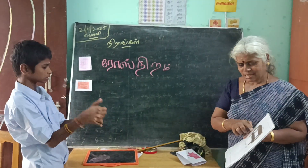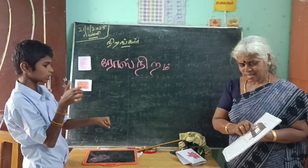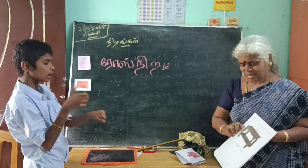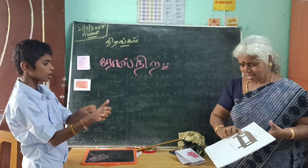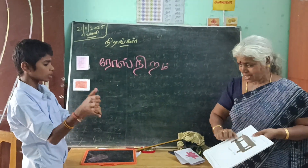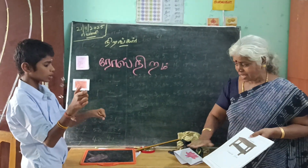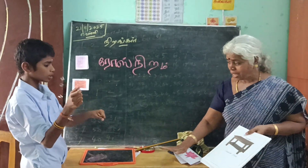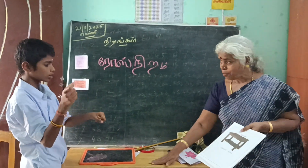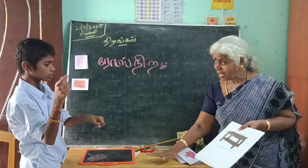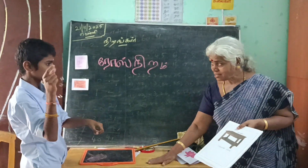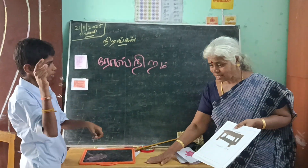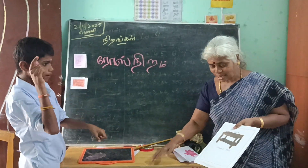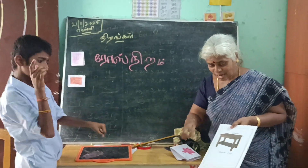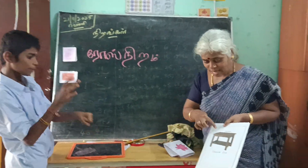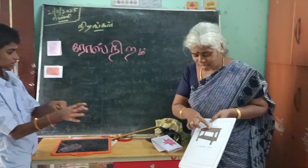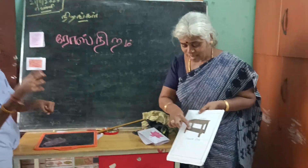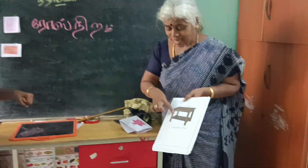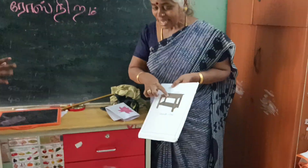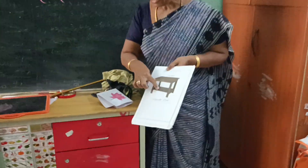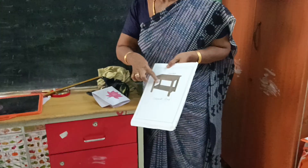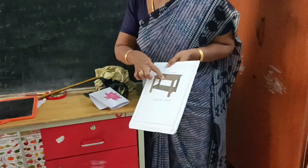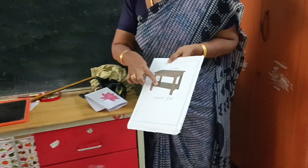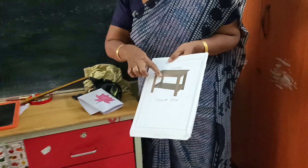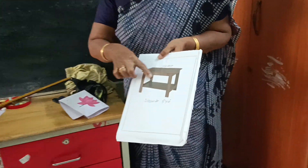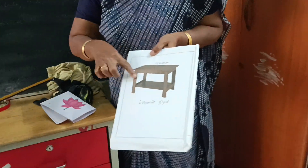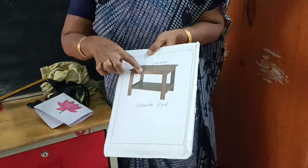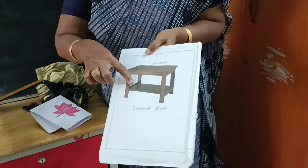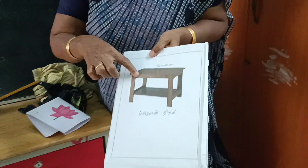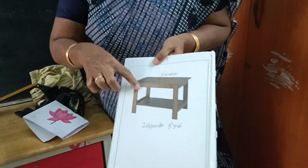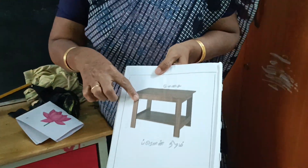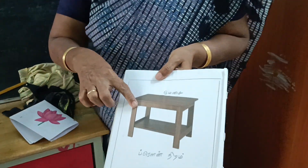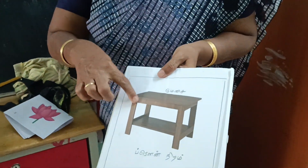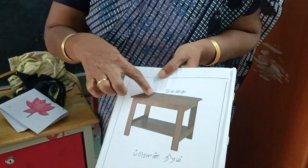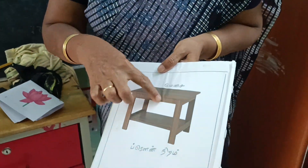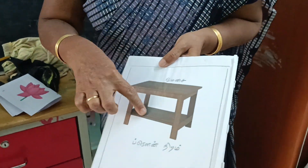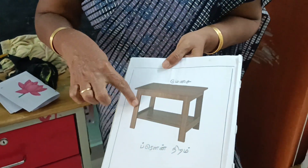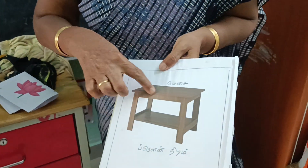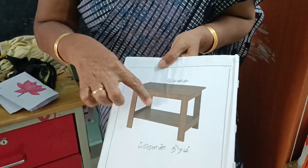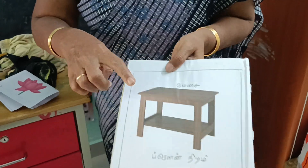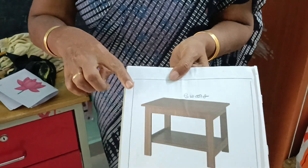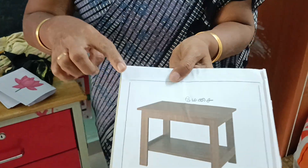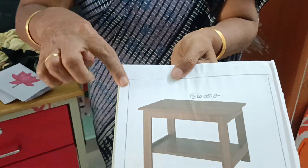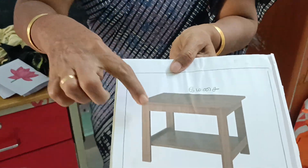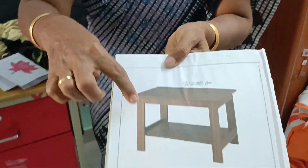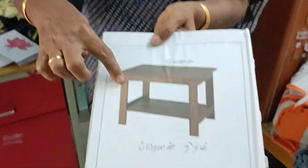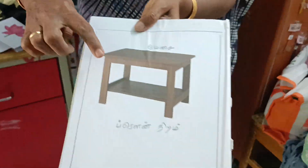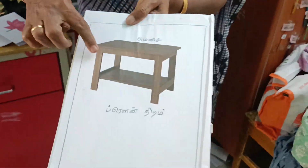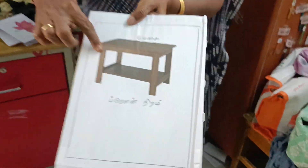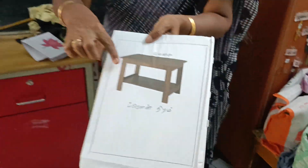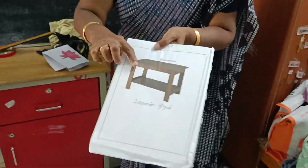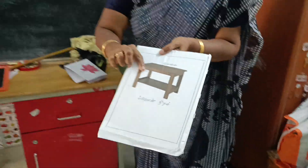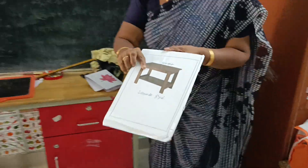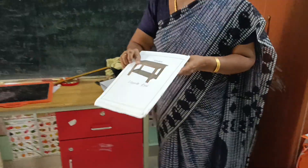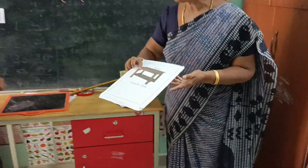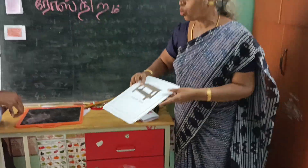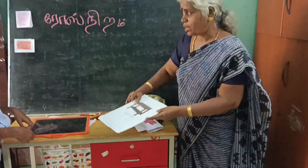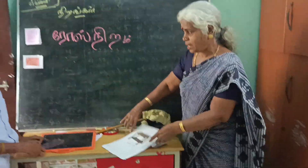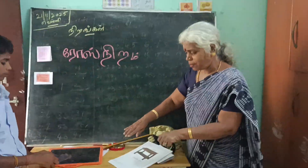இது மேசைலாம் என்ன நிறம் சொல்லுவோம்? இது மேசை ப்ரௌன் நிறம்.